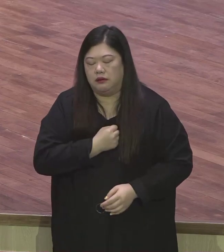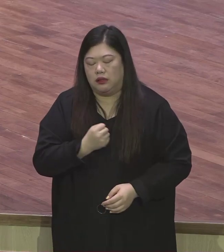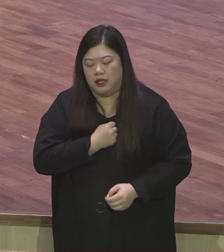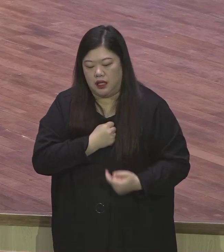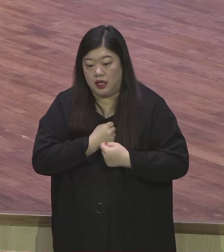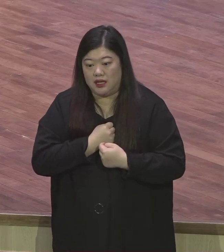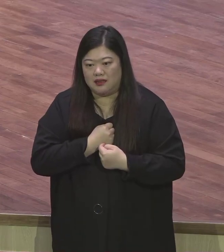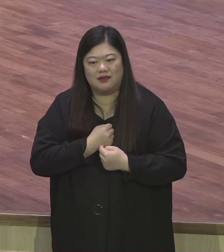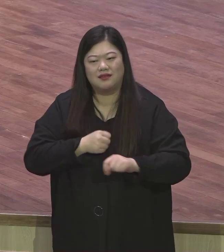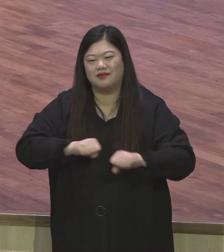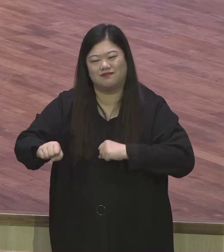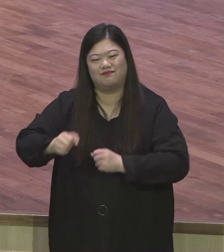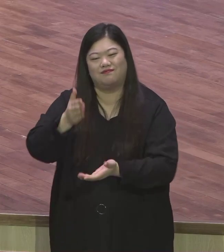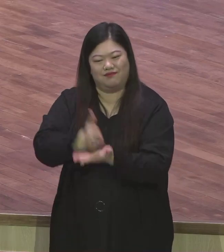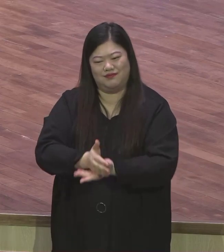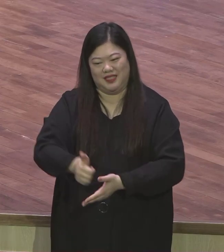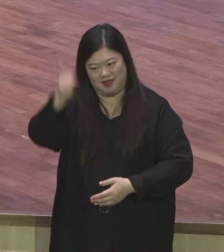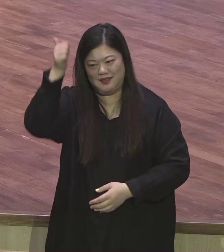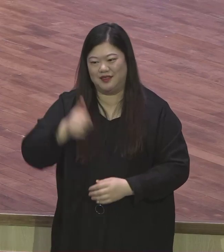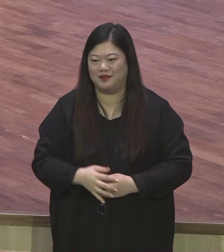하나님의 영광으로